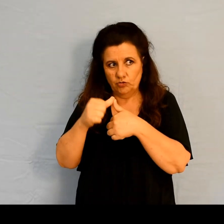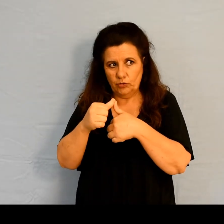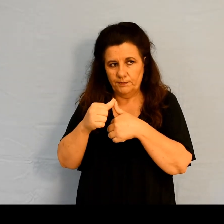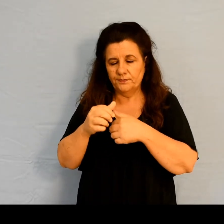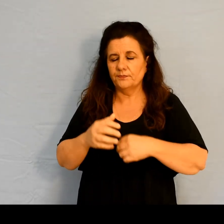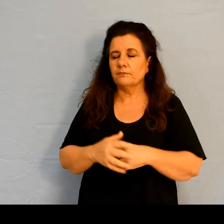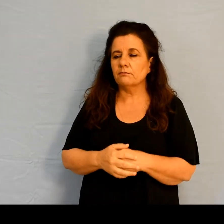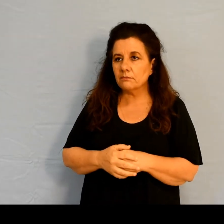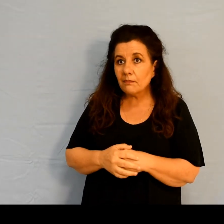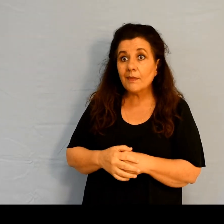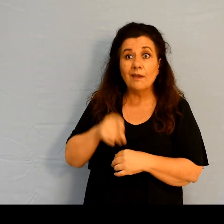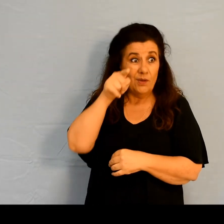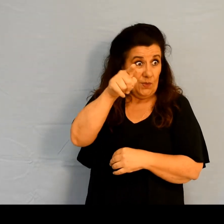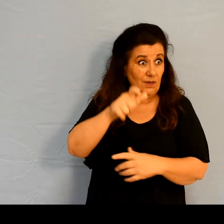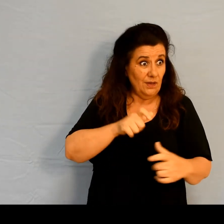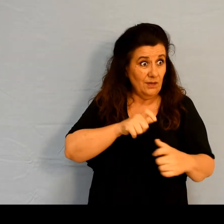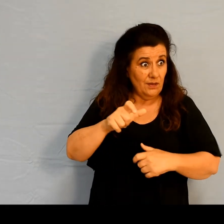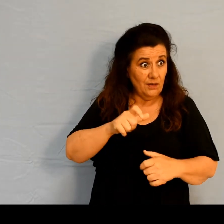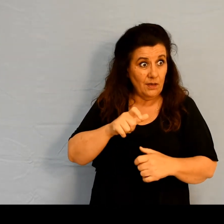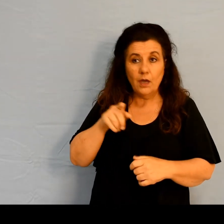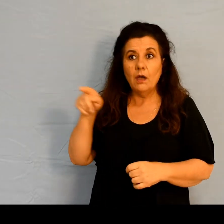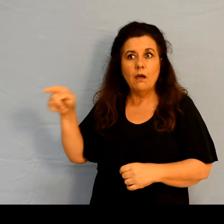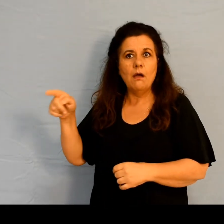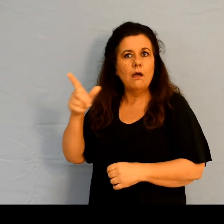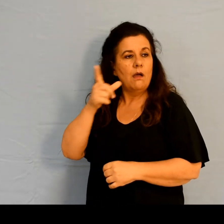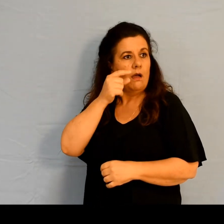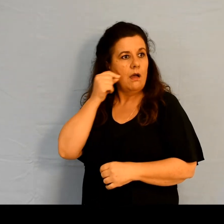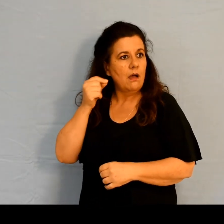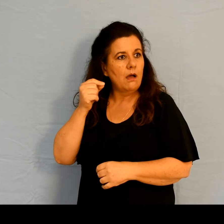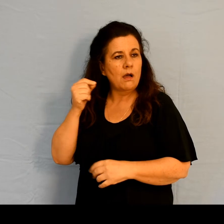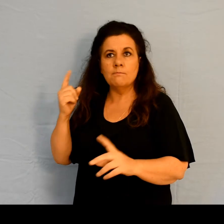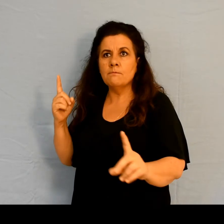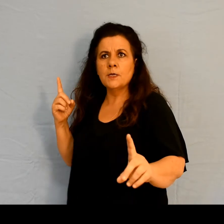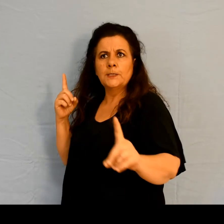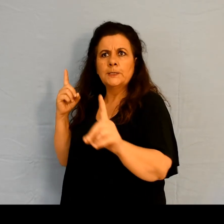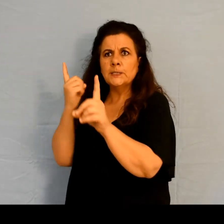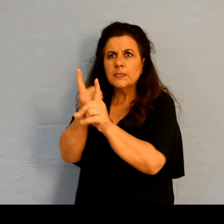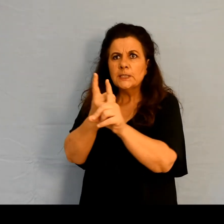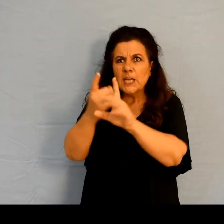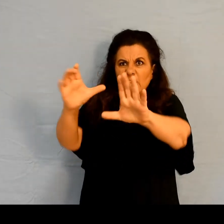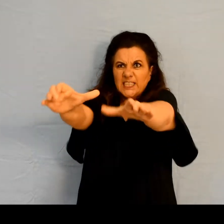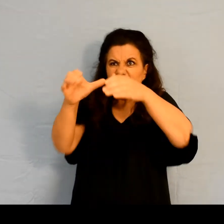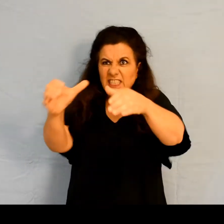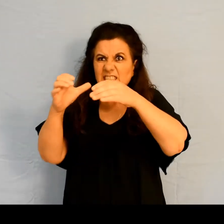Il se jeta sur lui pour l'étrangler en disant « Rembourse ta dette !»